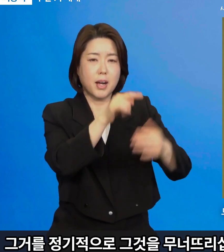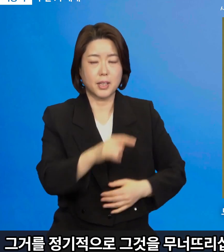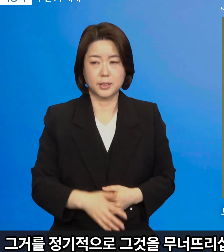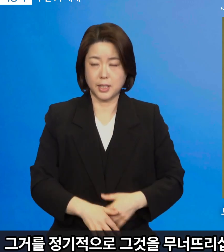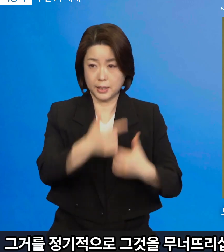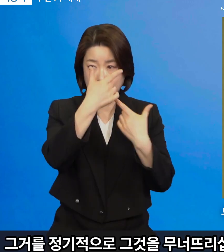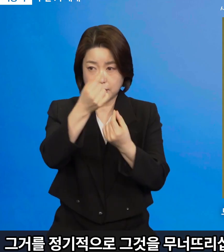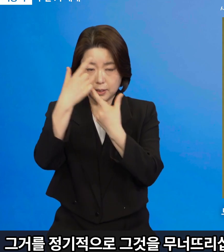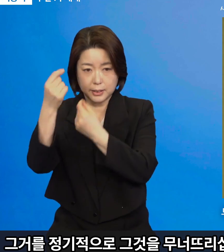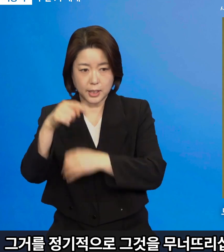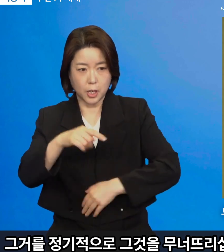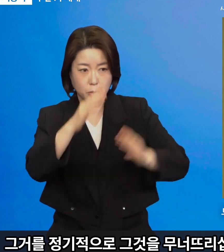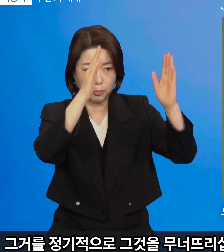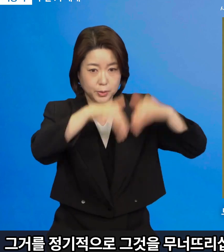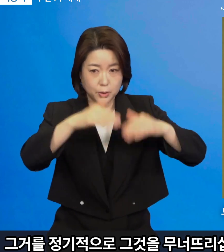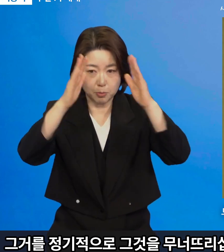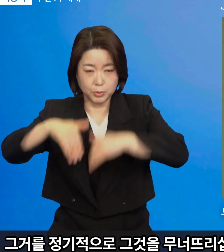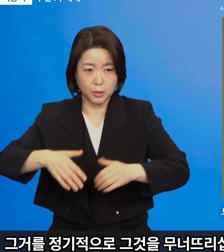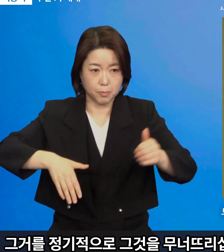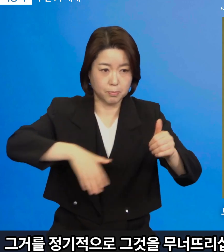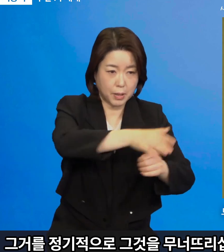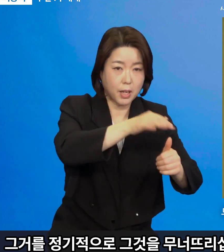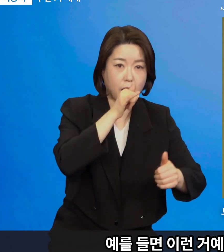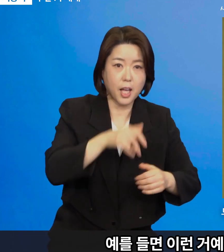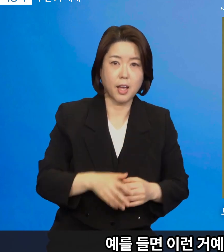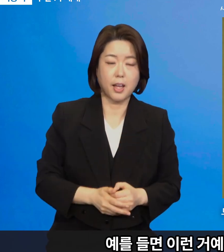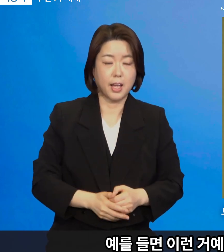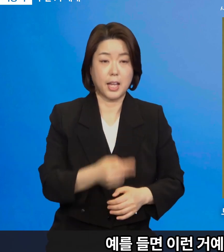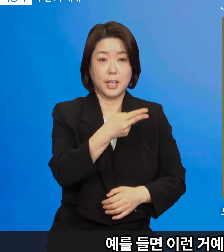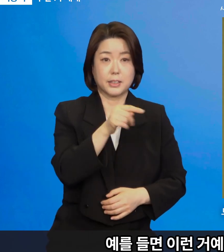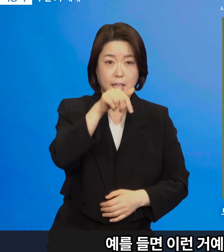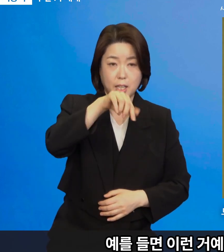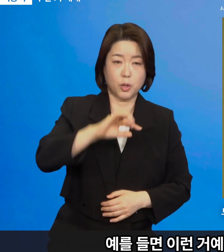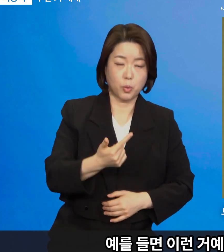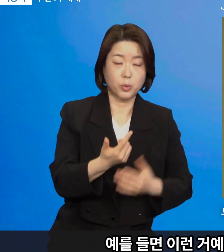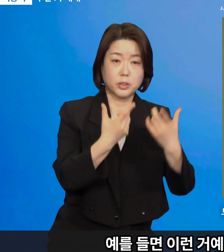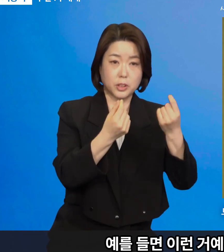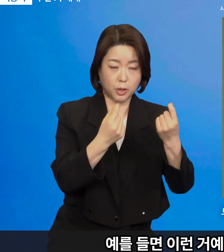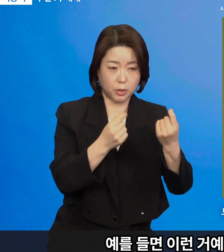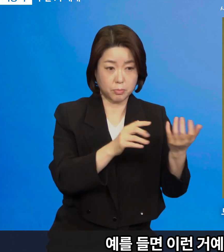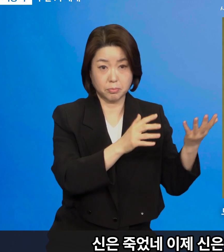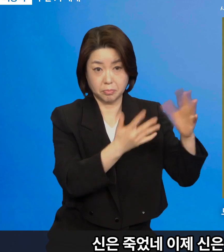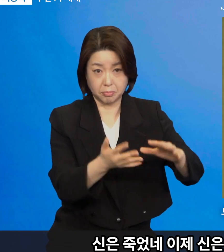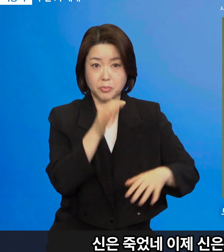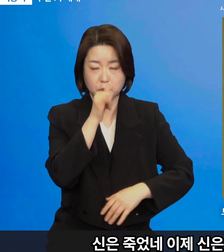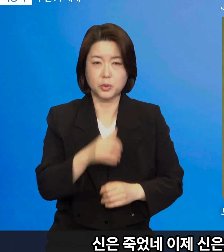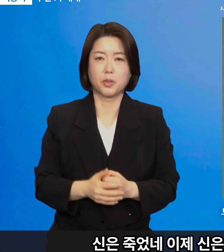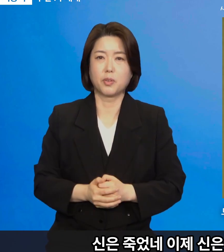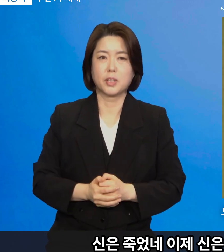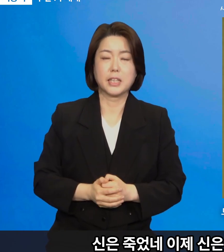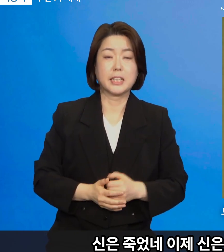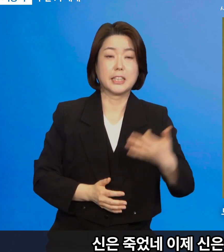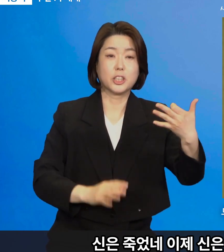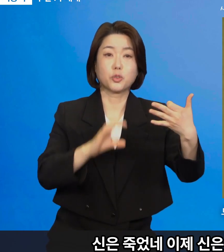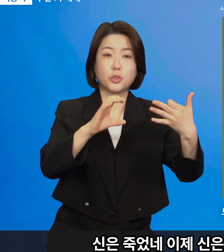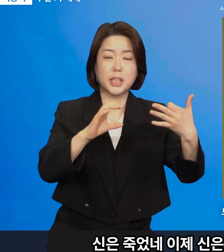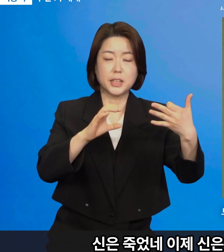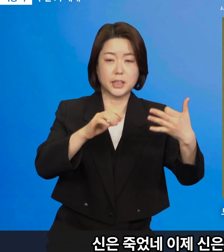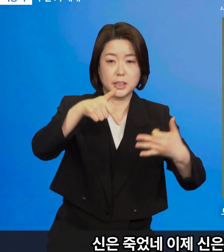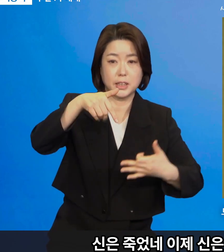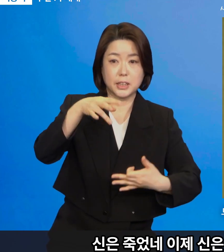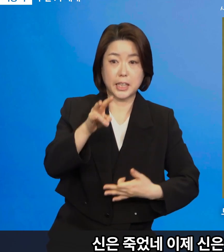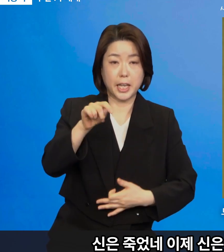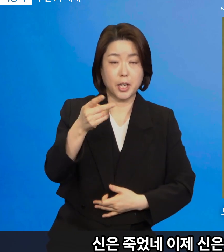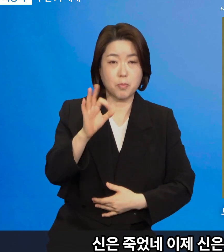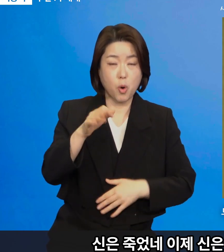정기적으로 그것을 무너뜨리십니다. 다곤처럼 쓰러뜨리시는 거예요. 예를 들면 이런 거예요. 19세기 계몽주의 때 신은 죽었네, 이제 신은 필요